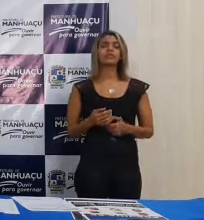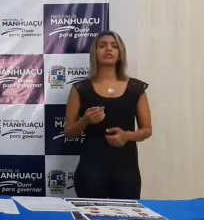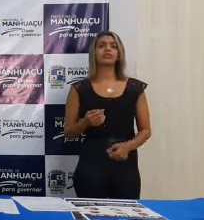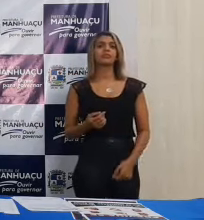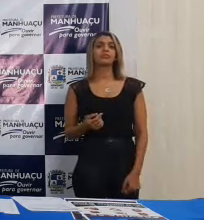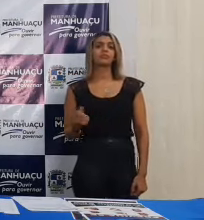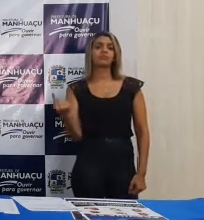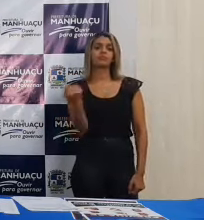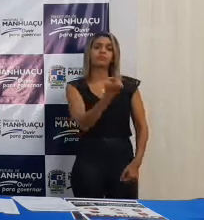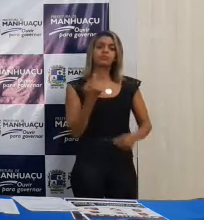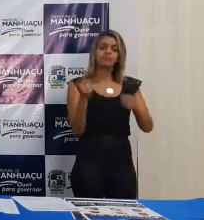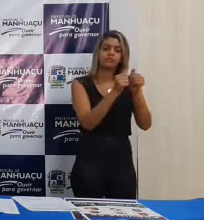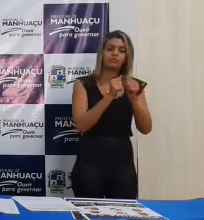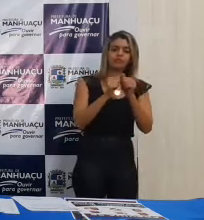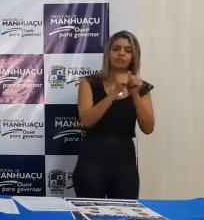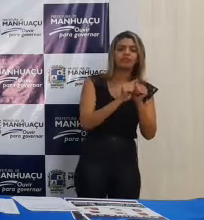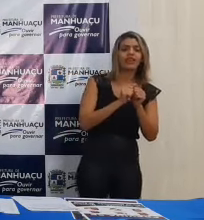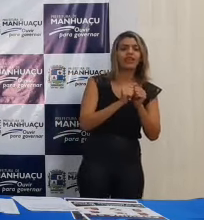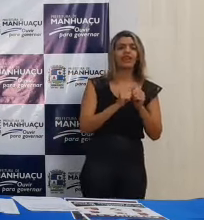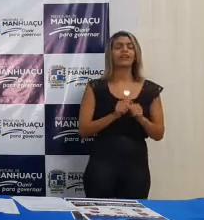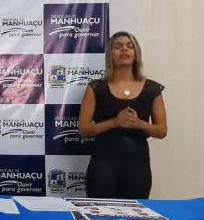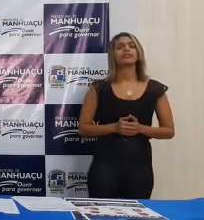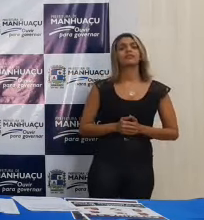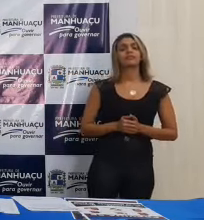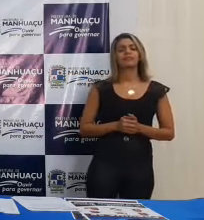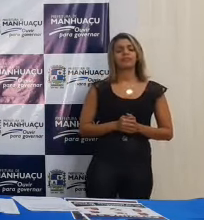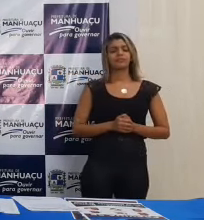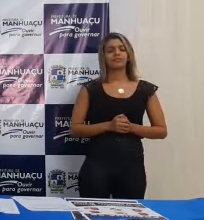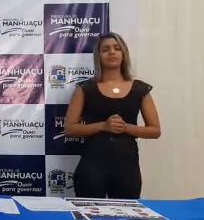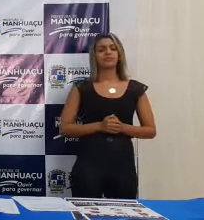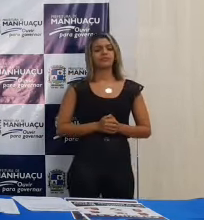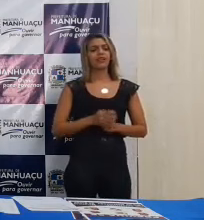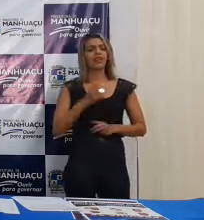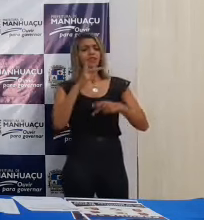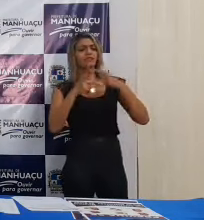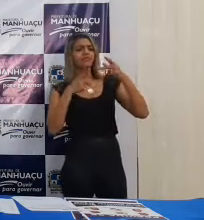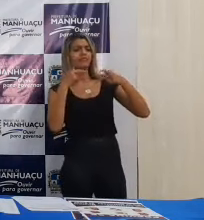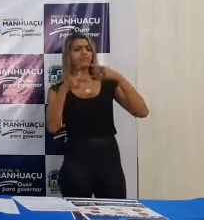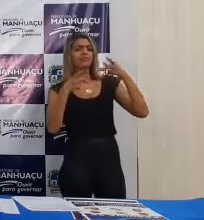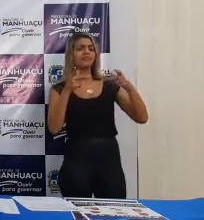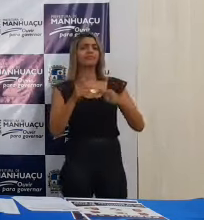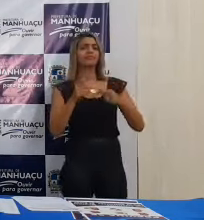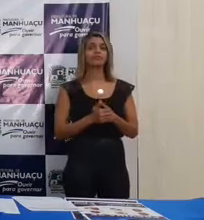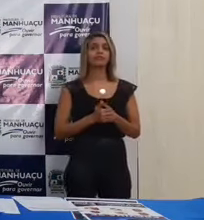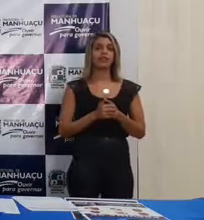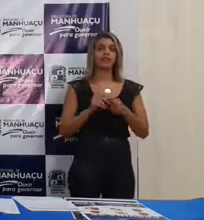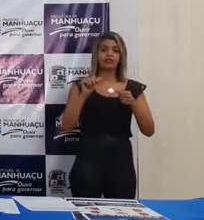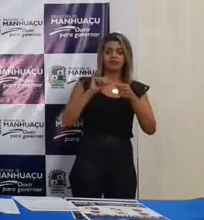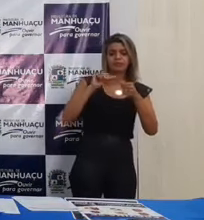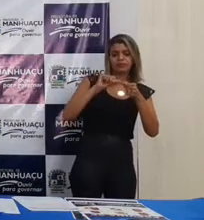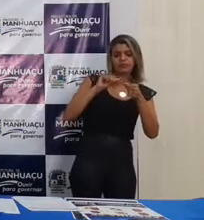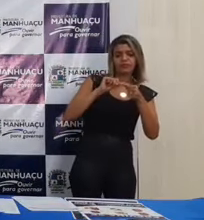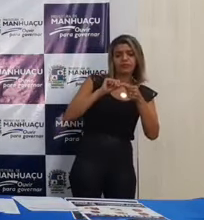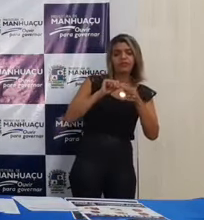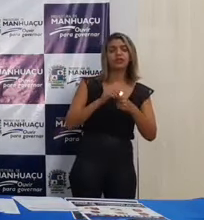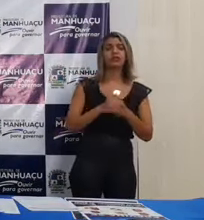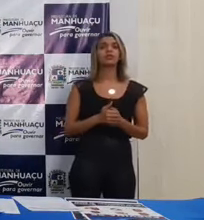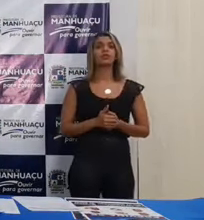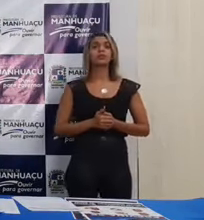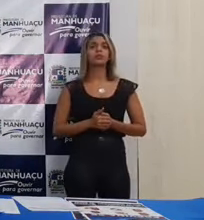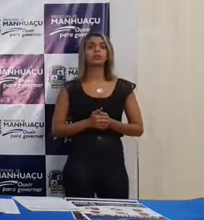acompanhamento dos diálogos com comerciantes, eles sempre falaram que criaram um projeto, que fizeram um estudo